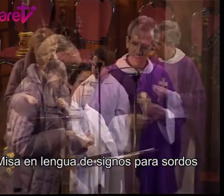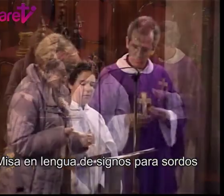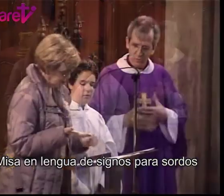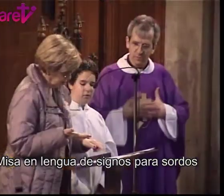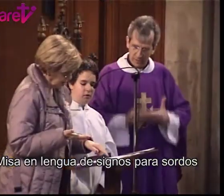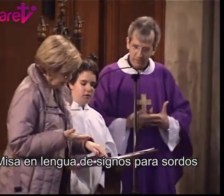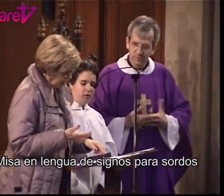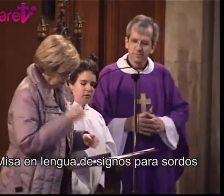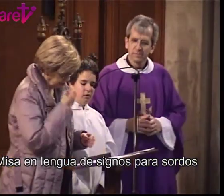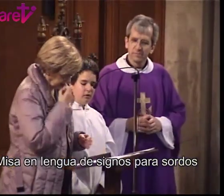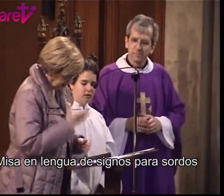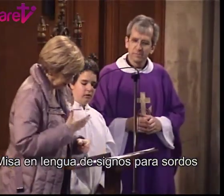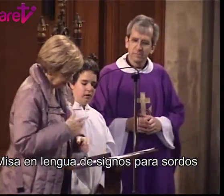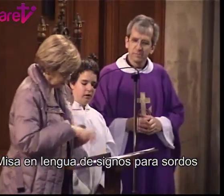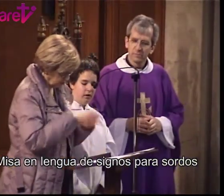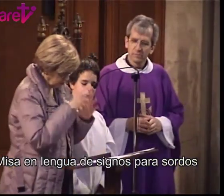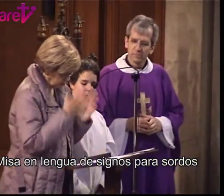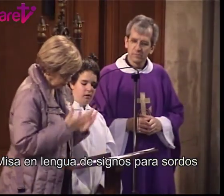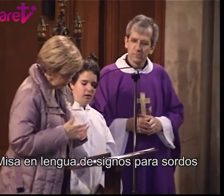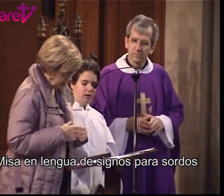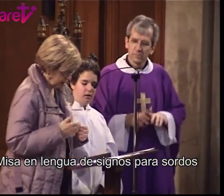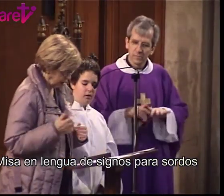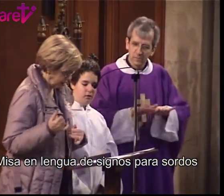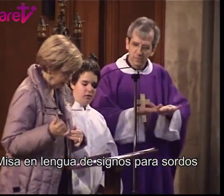mundo lleguen a todos.